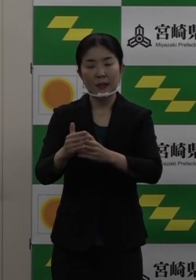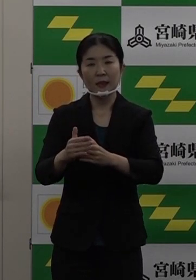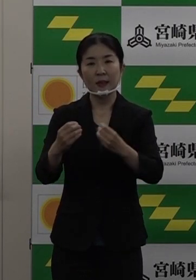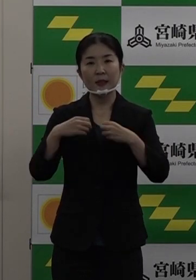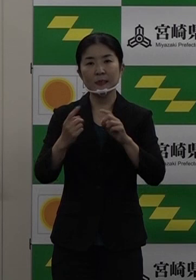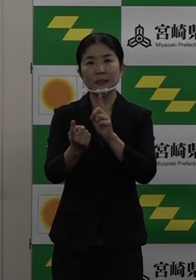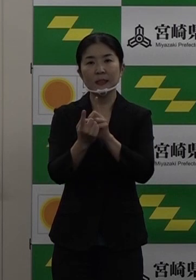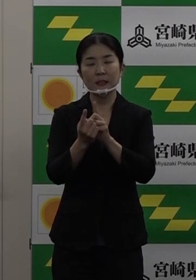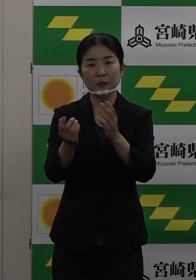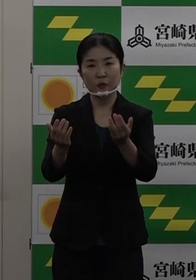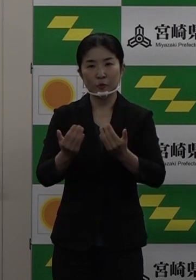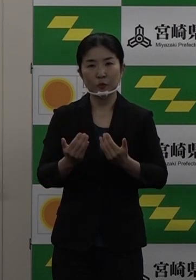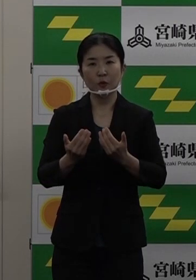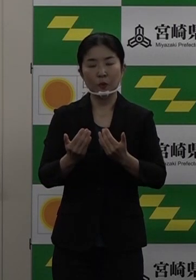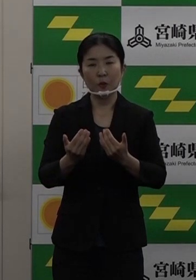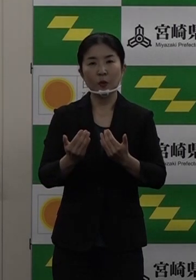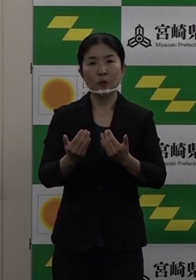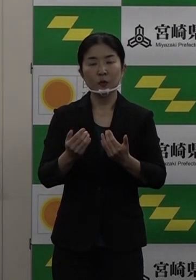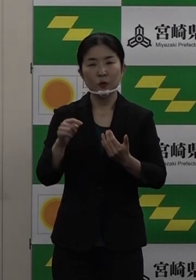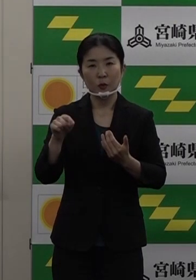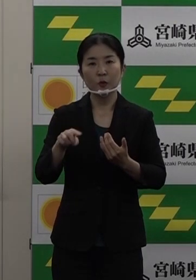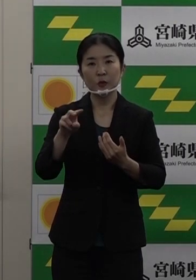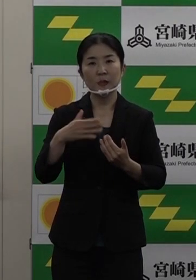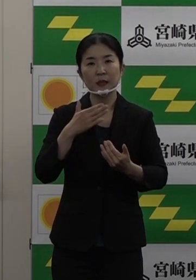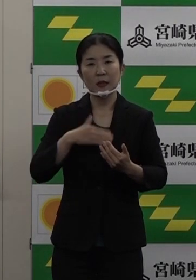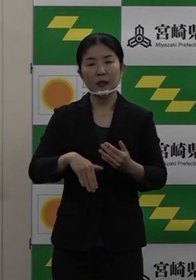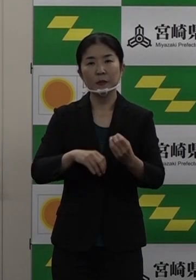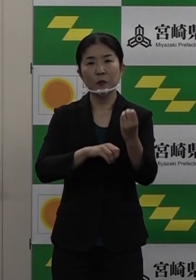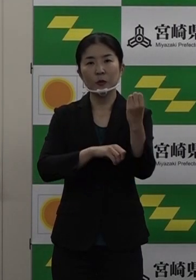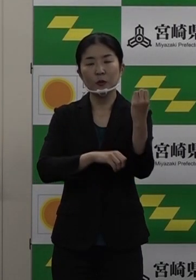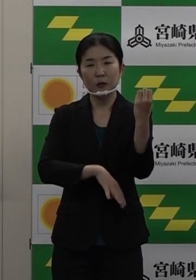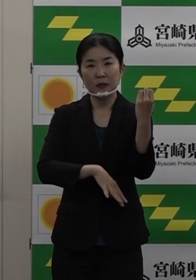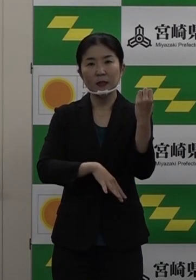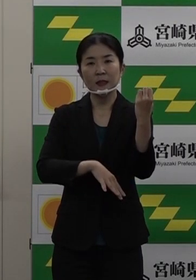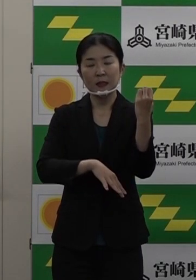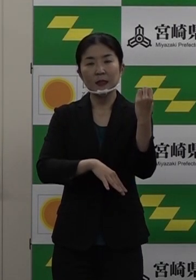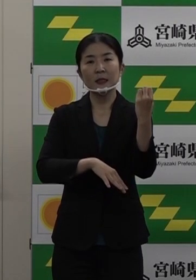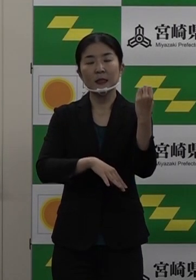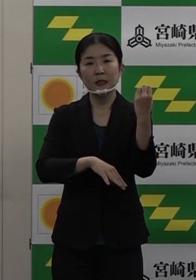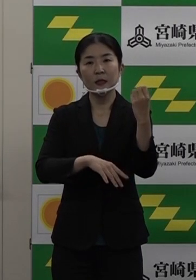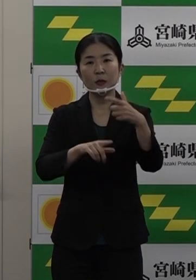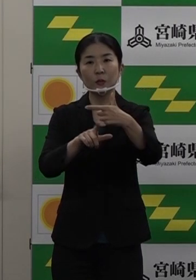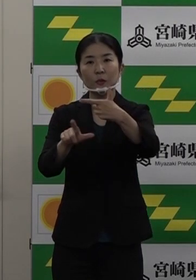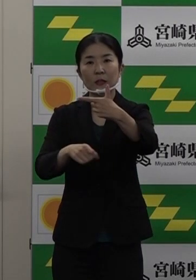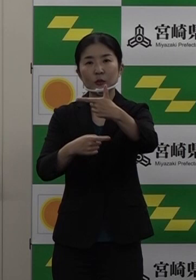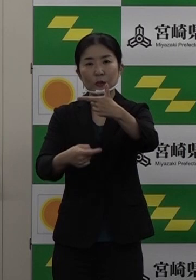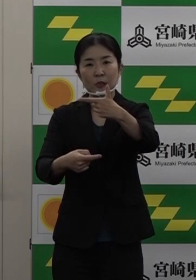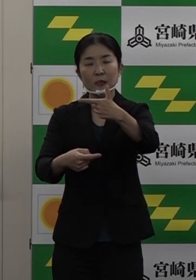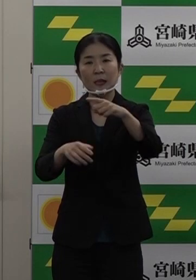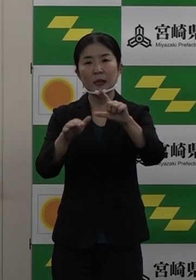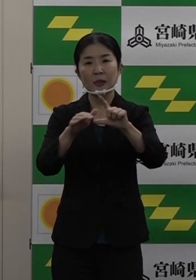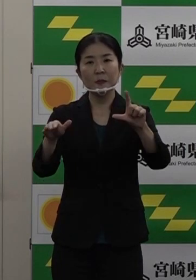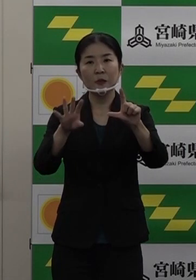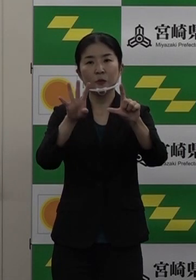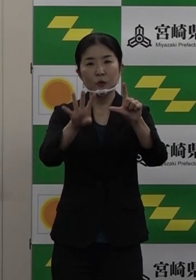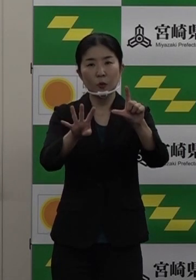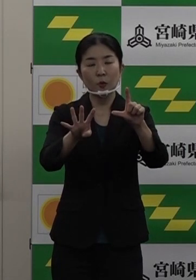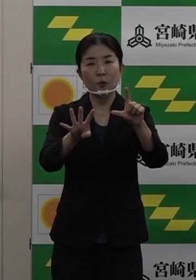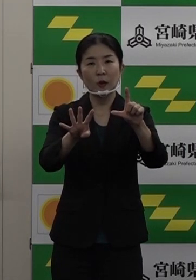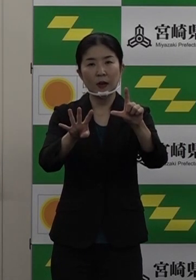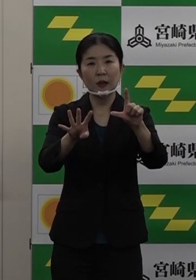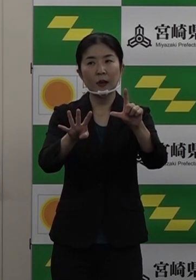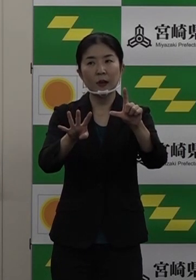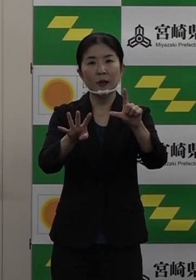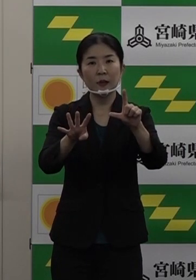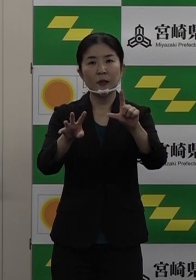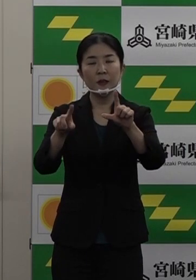。そういう認識のもとに6月1日からは今のレベル4の緊急事態宣言